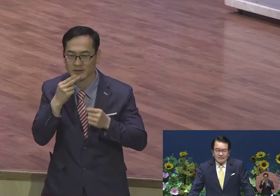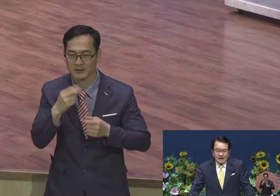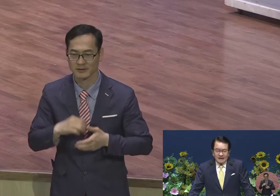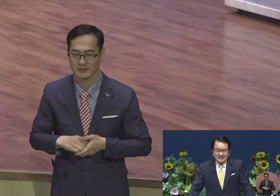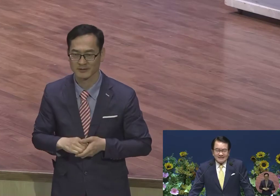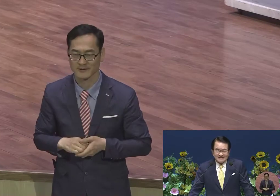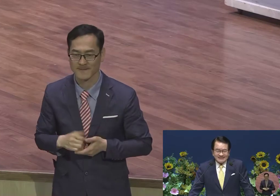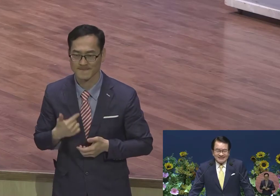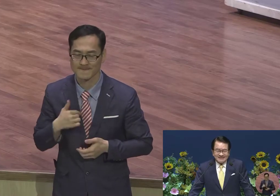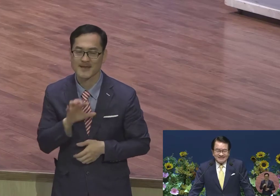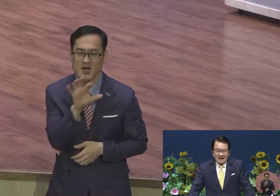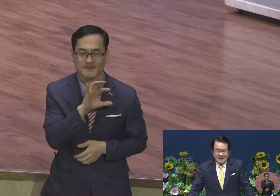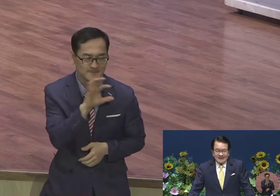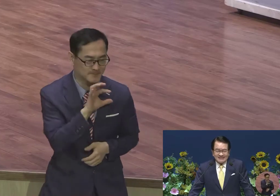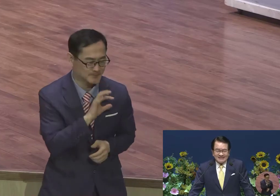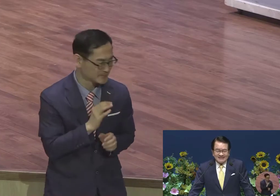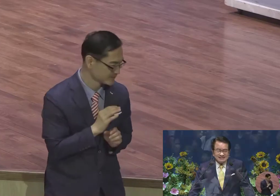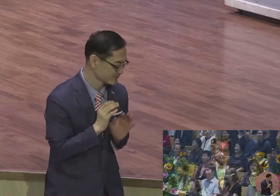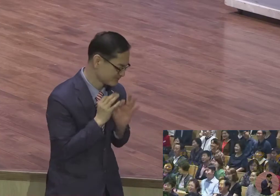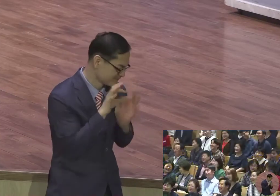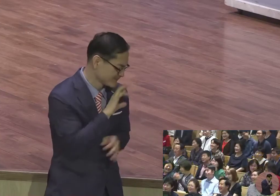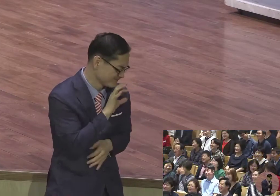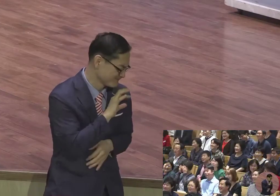연습을 많이 했어요, 즐겁게.